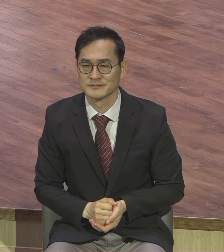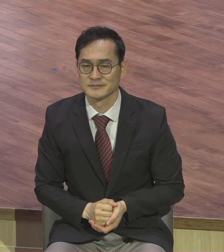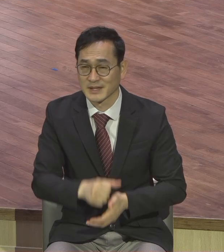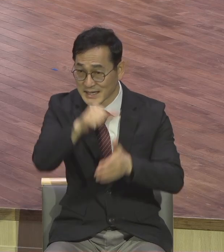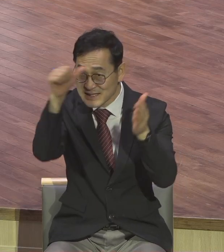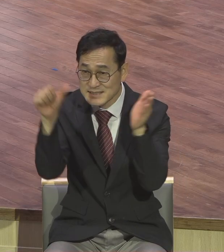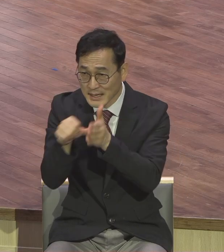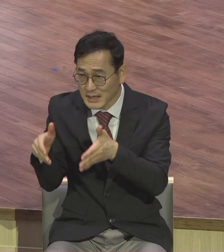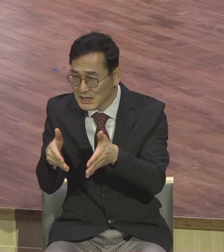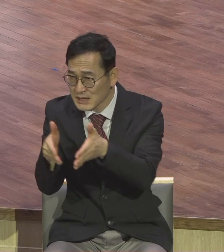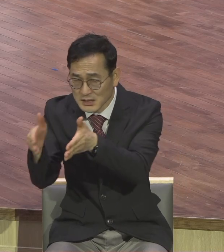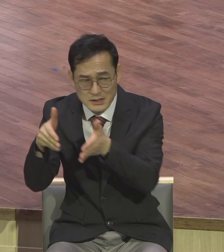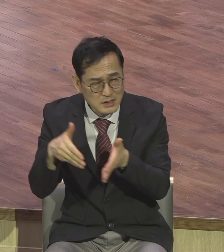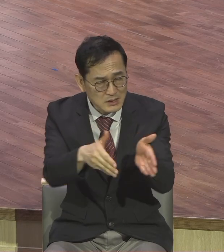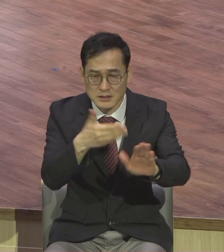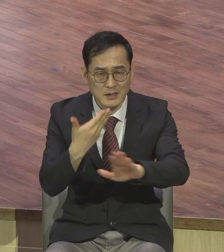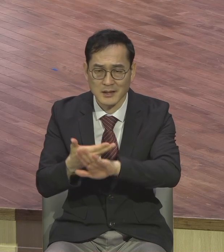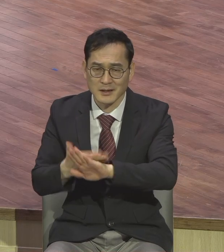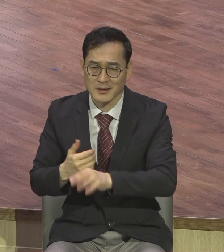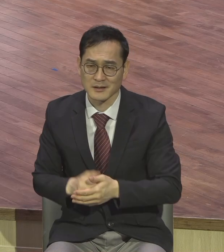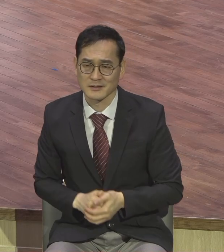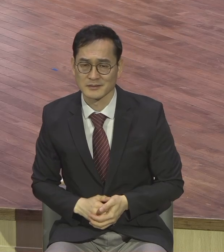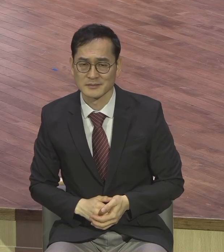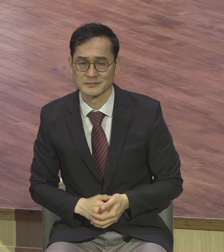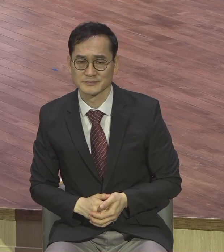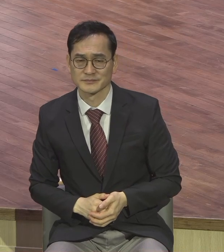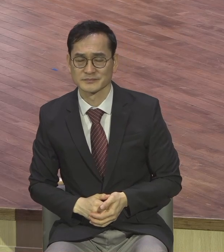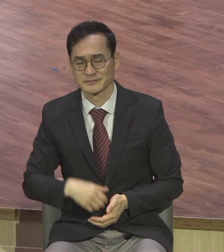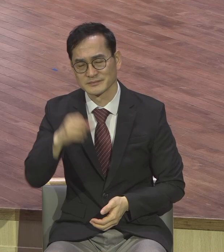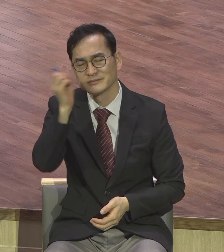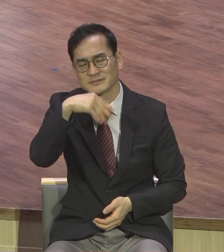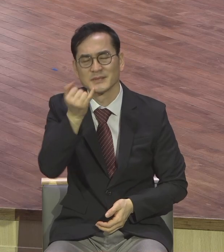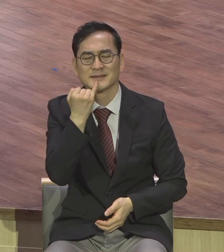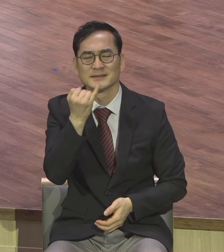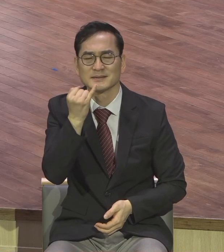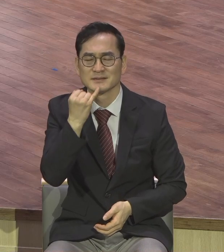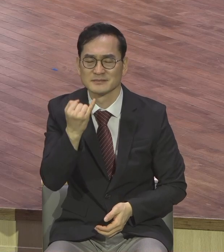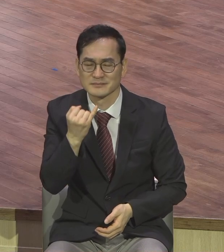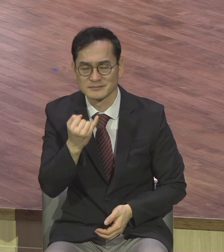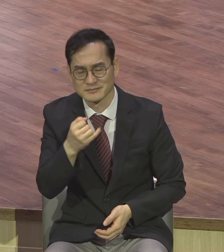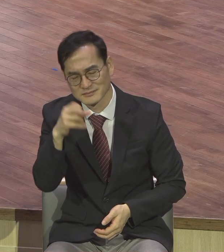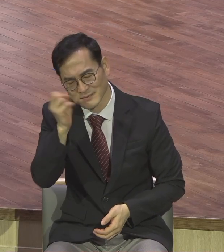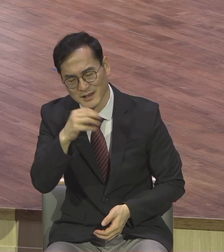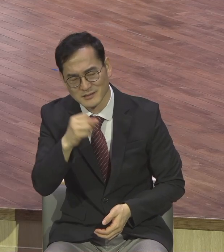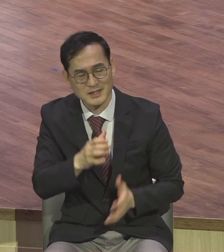적당하게 타협하면서 내 편한 대로 편안하게 살 수 있어요.